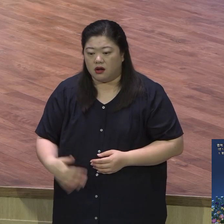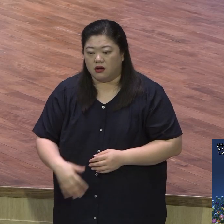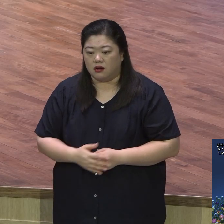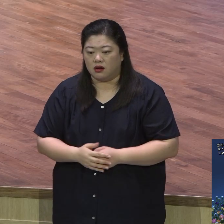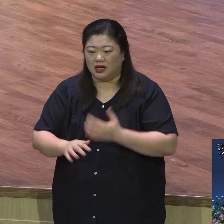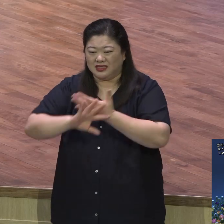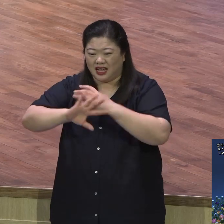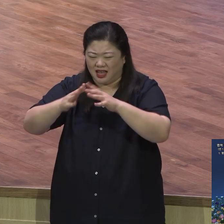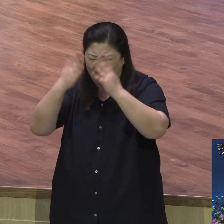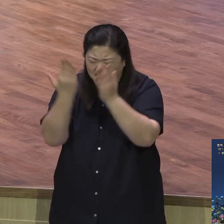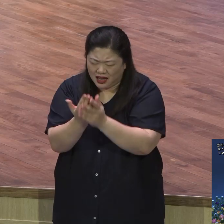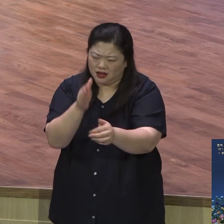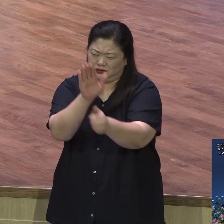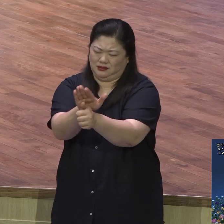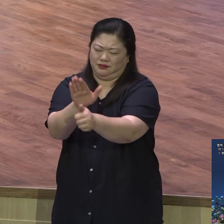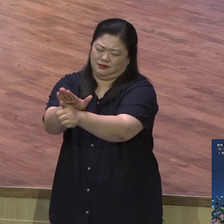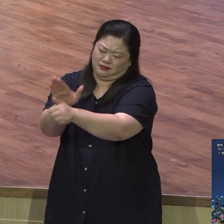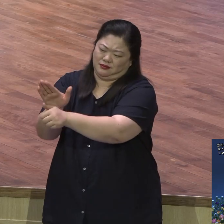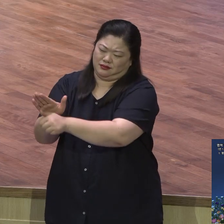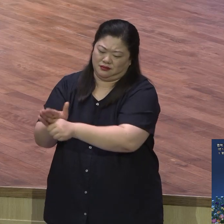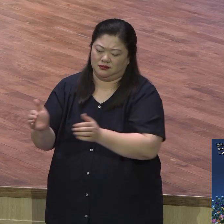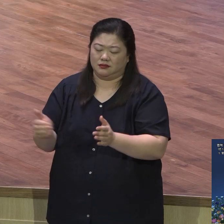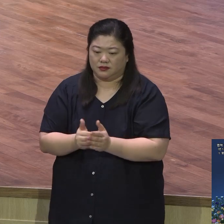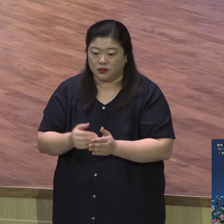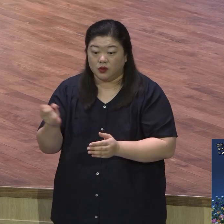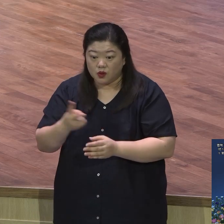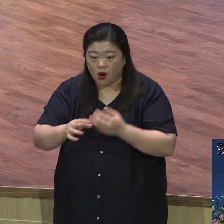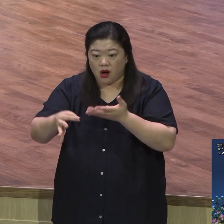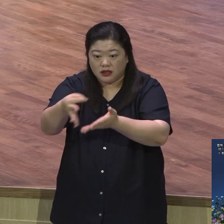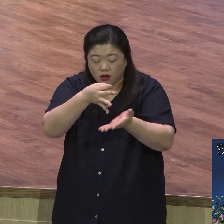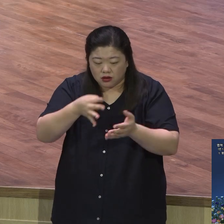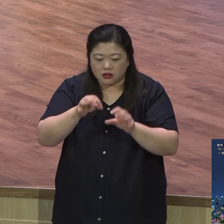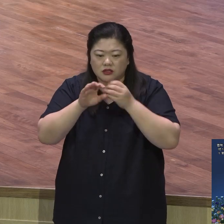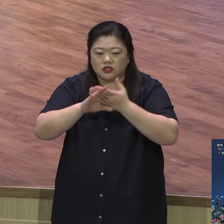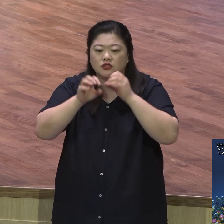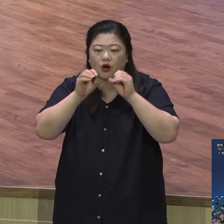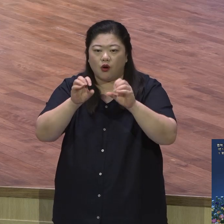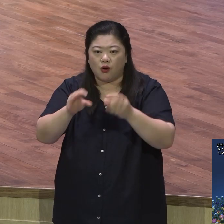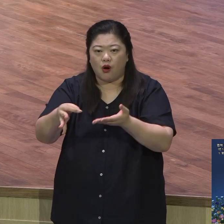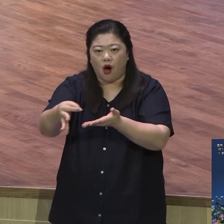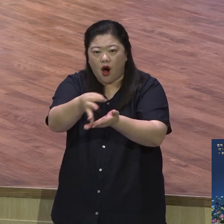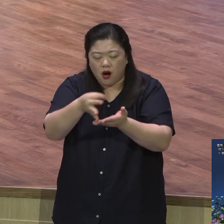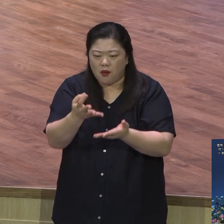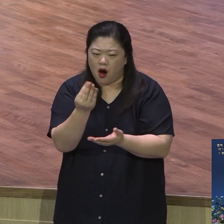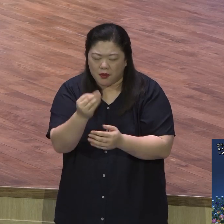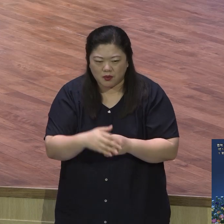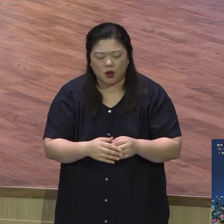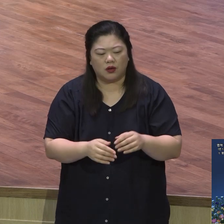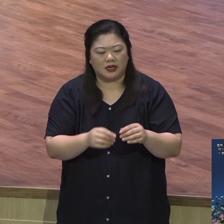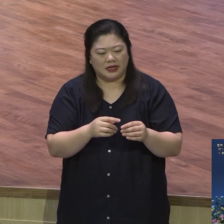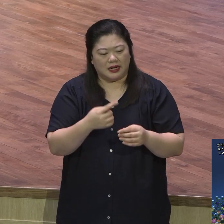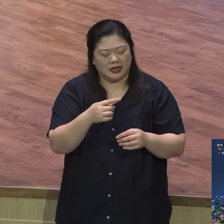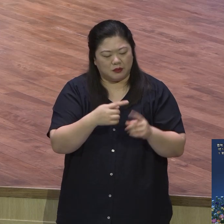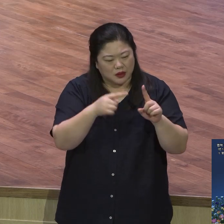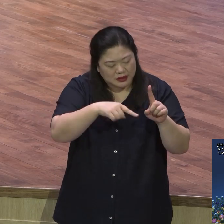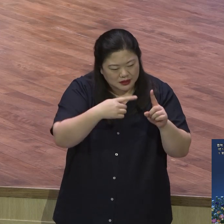다들 십실만 모아가지고 명단이 쫙 나왔더라고 작게라도 십만원까지